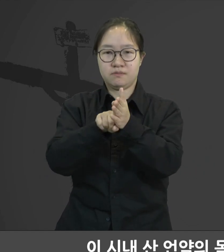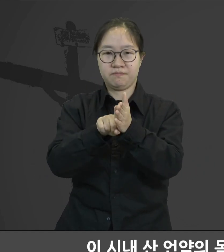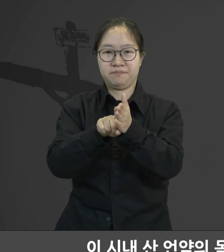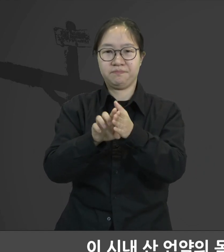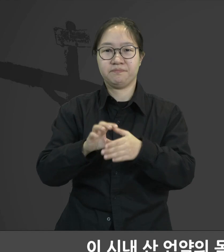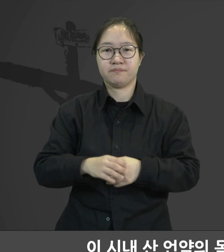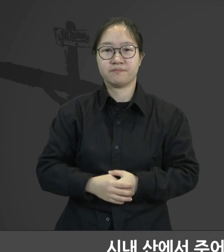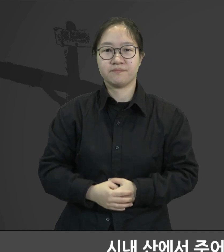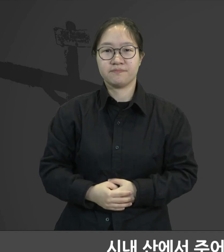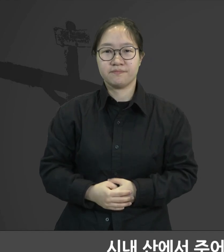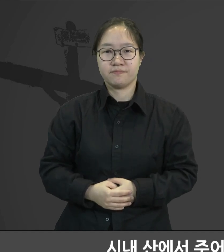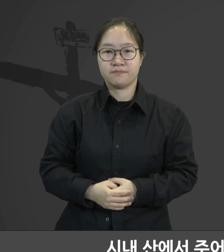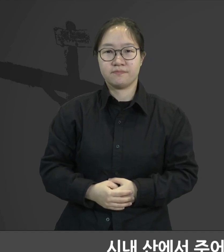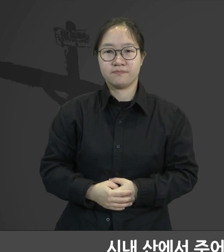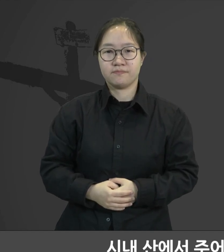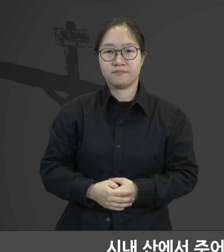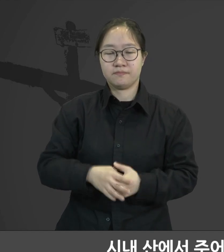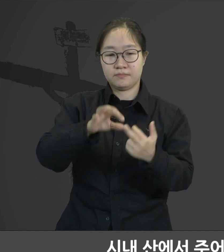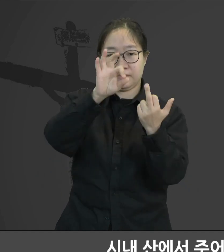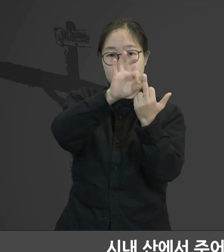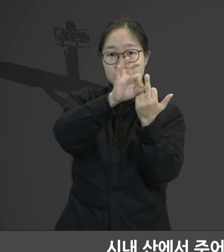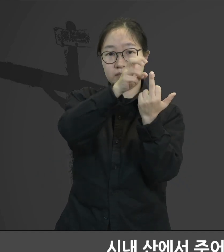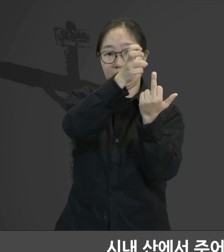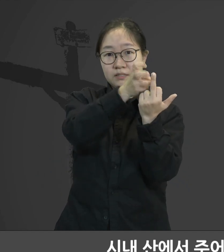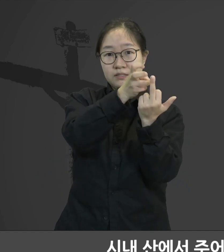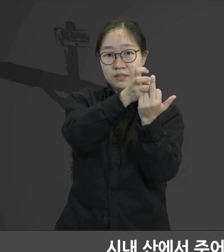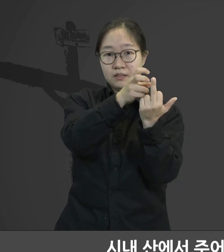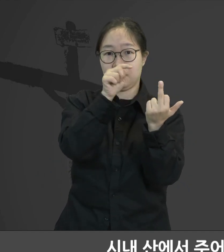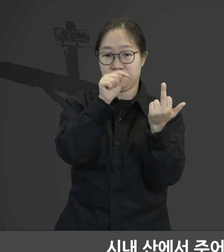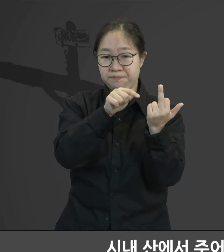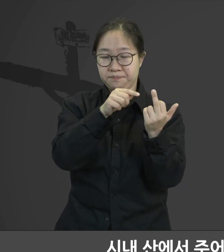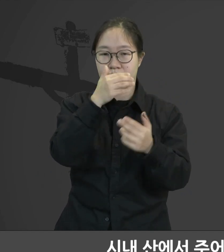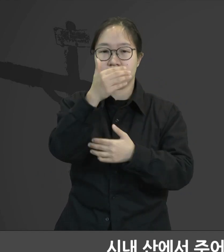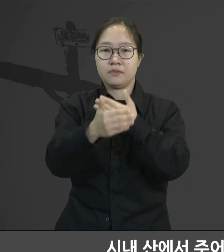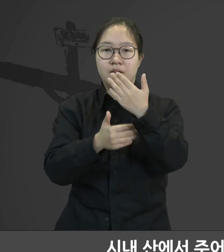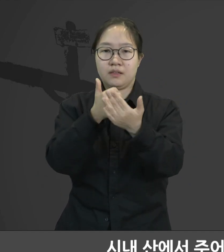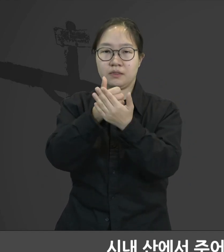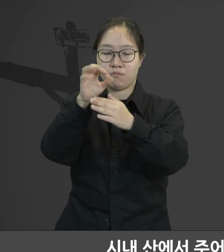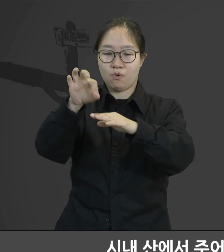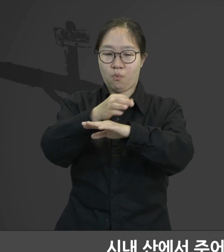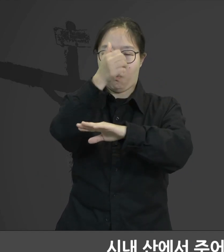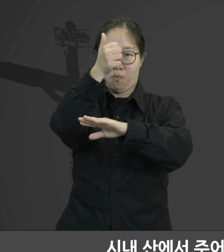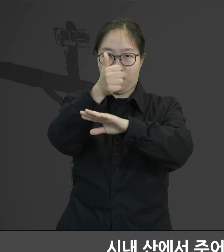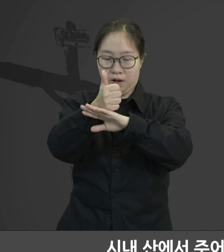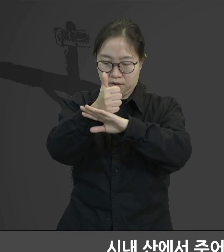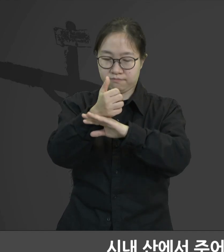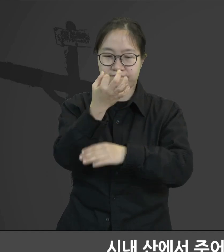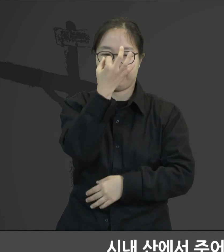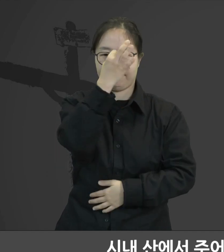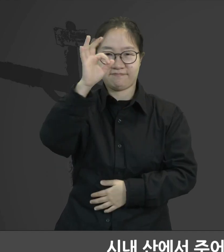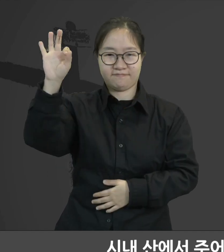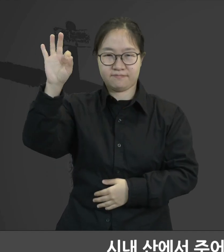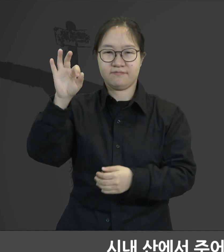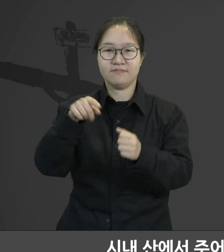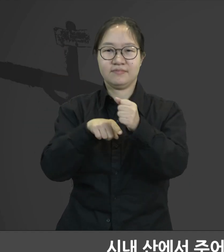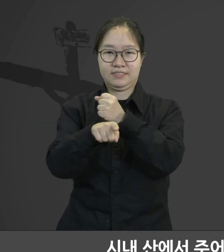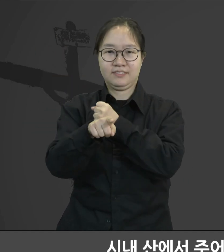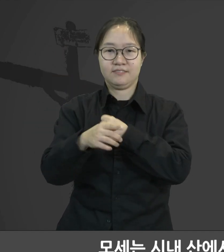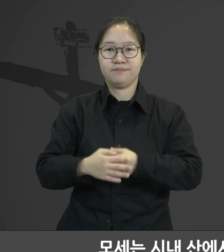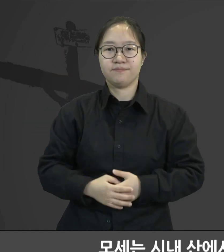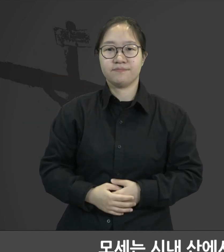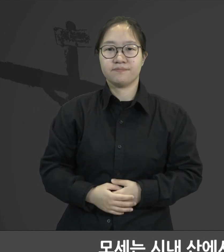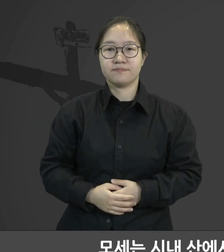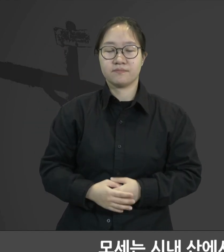백성 간의 관계를 풍성하게 하는 것이었습니다. 시내산에서 주어진 율법을 지키는 것은